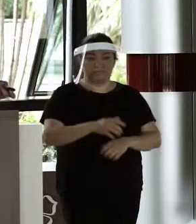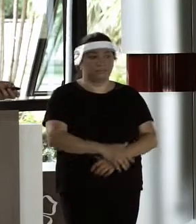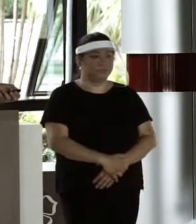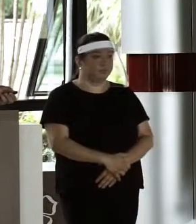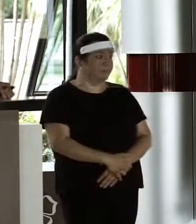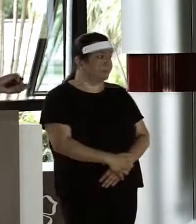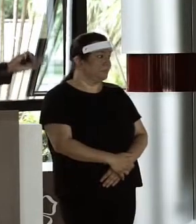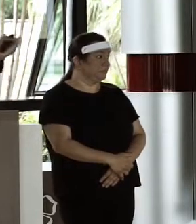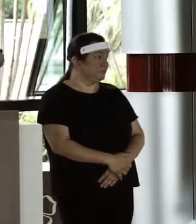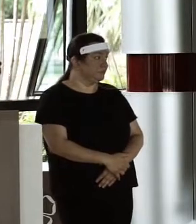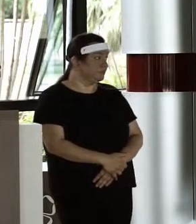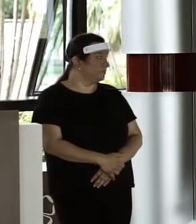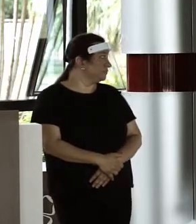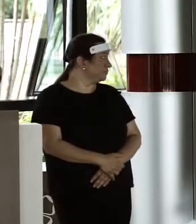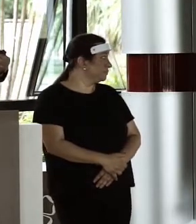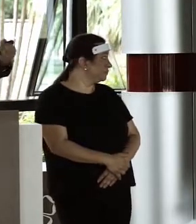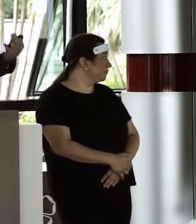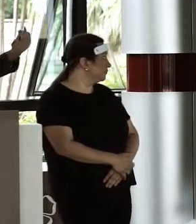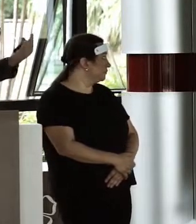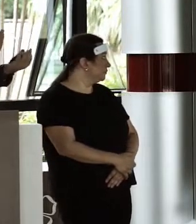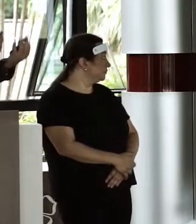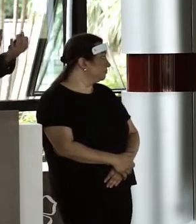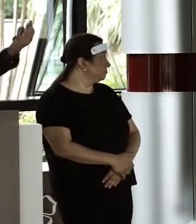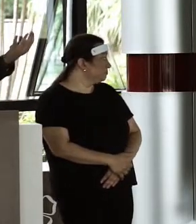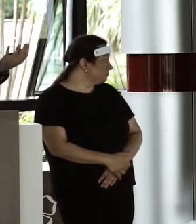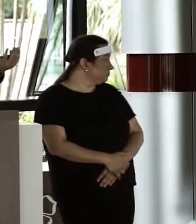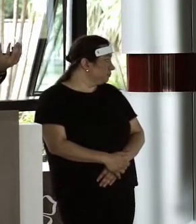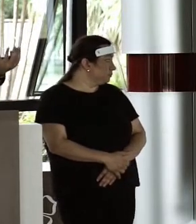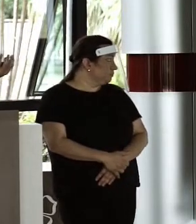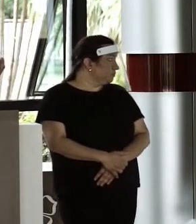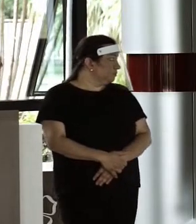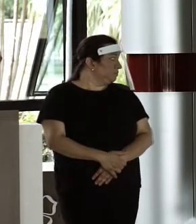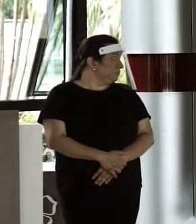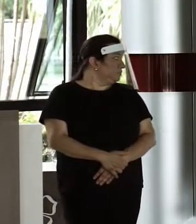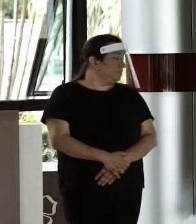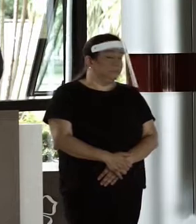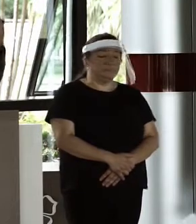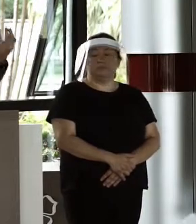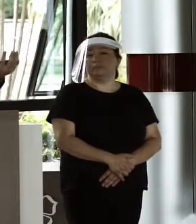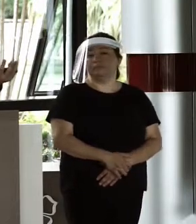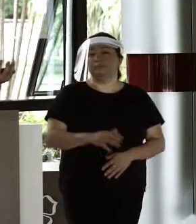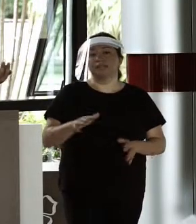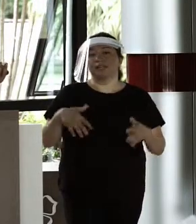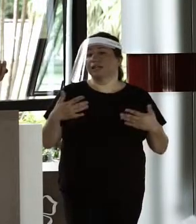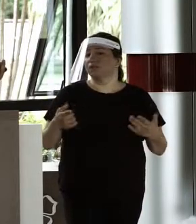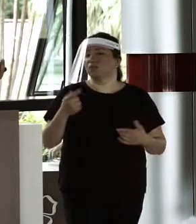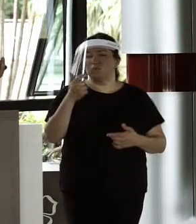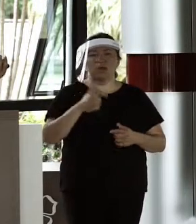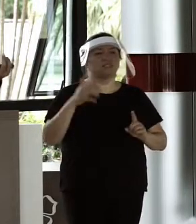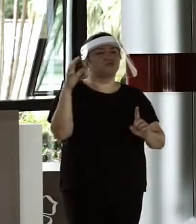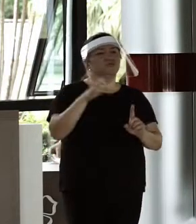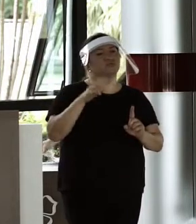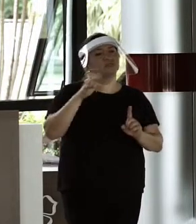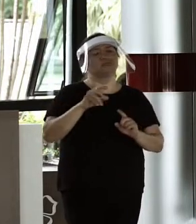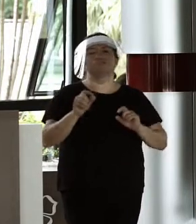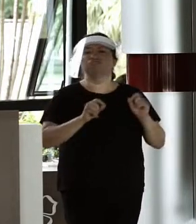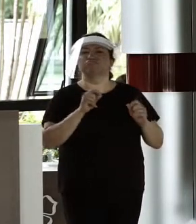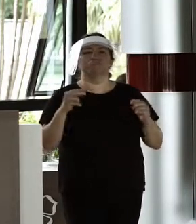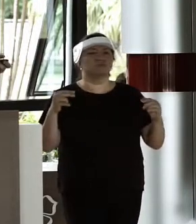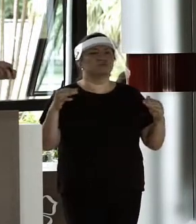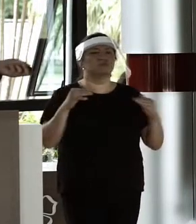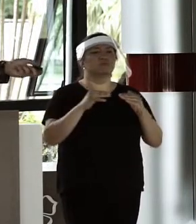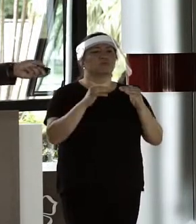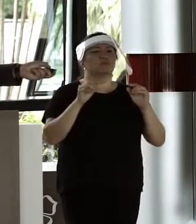Tá? E aí, o que isso vem de resultado para a gente? O que influencia, né, para a gente ter esse